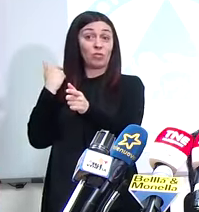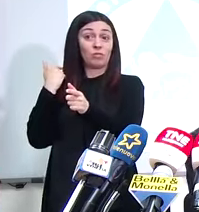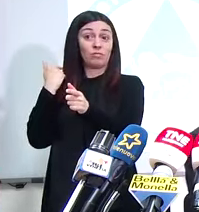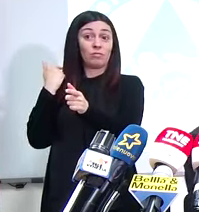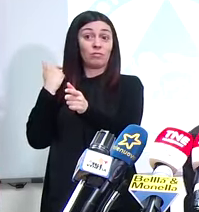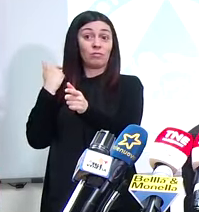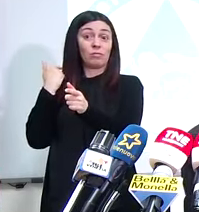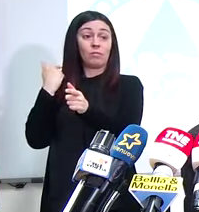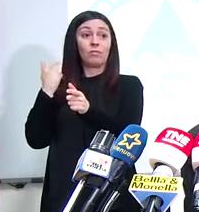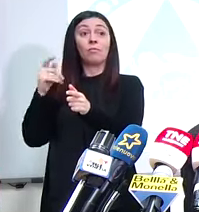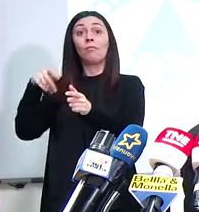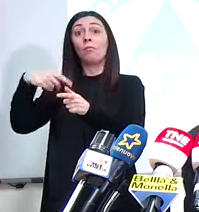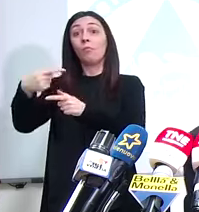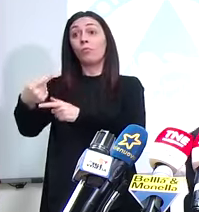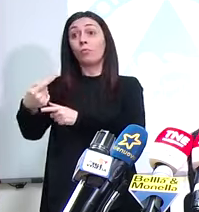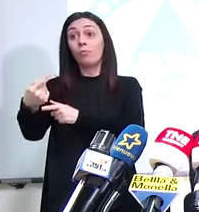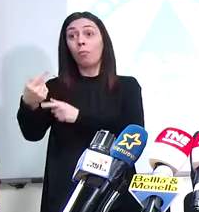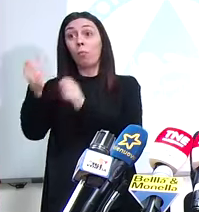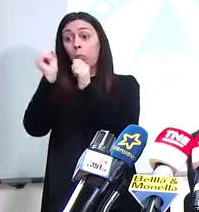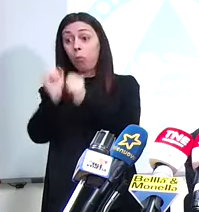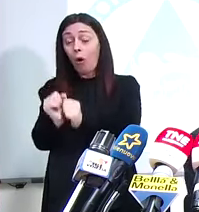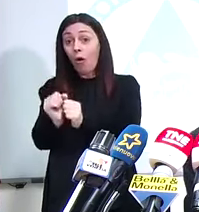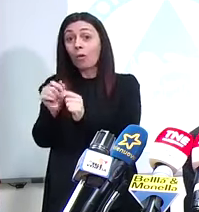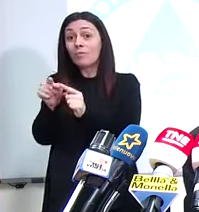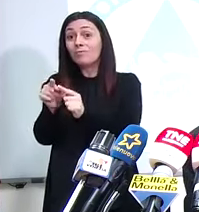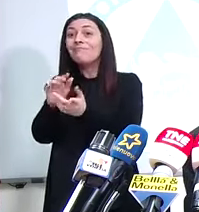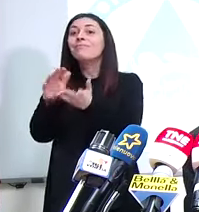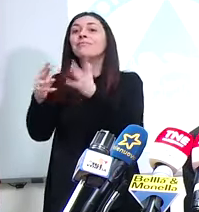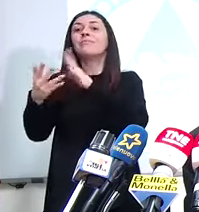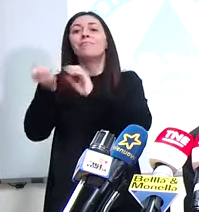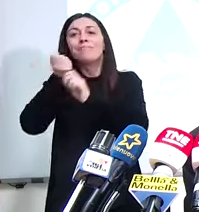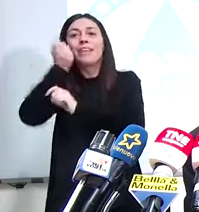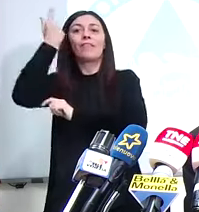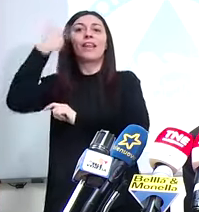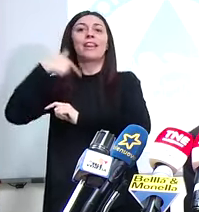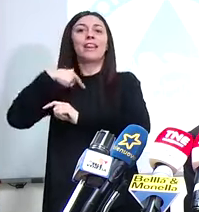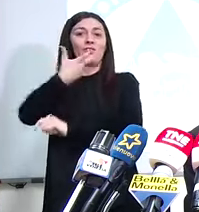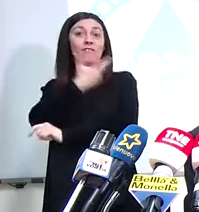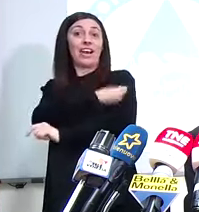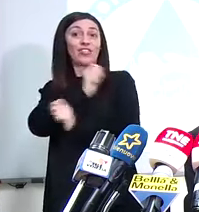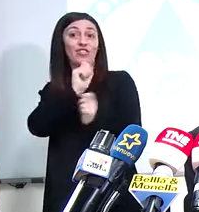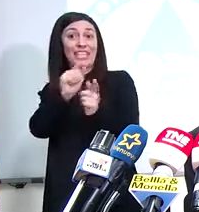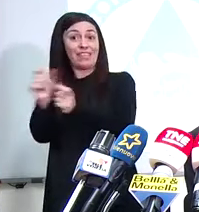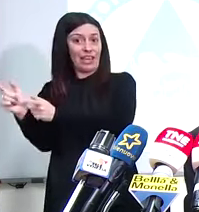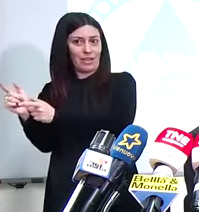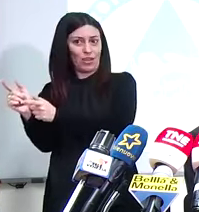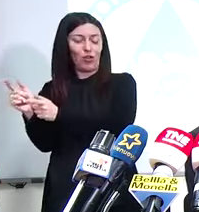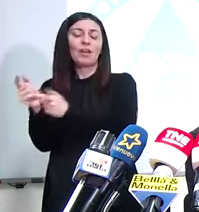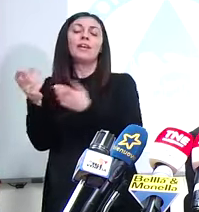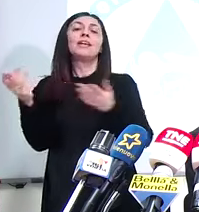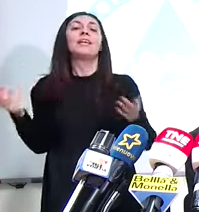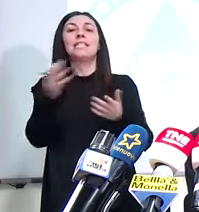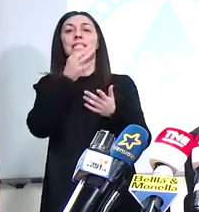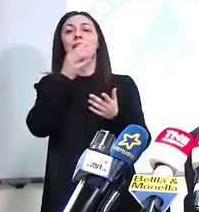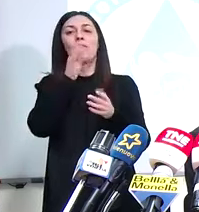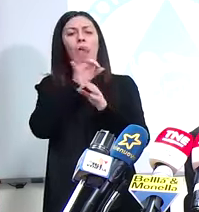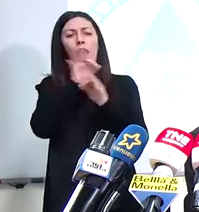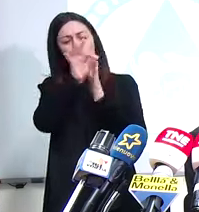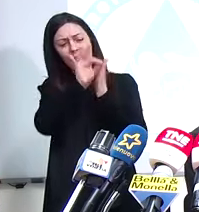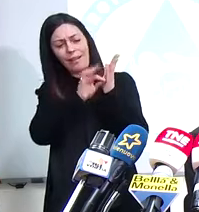lo troviamo un venditore di vaccini quindi abbiamo scremato tutta dalla parte del capitolo dopodiché guardate io continuo a dire